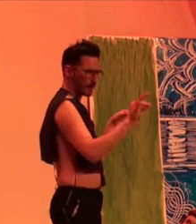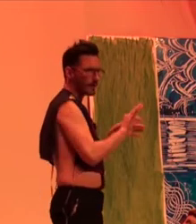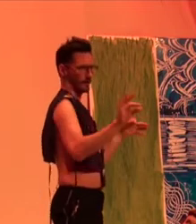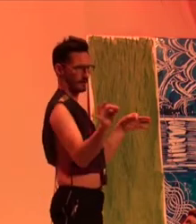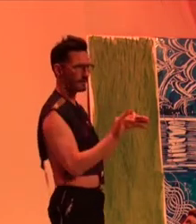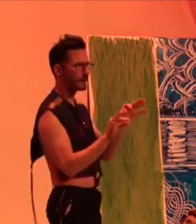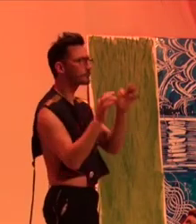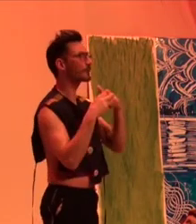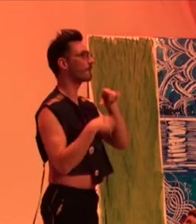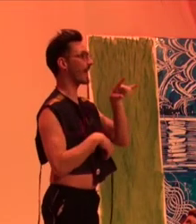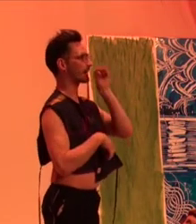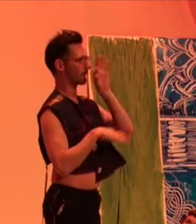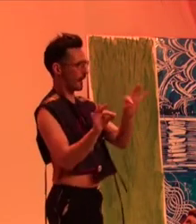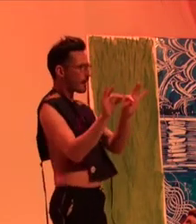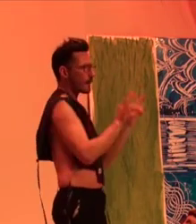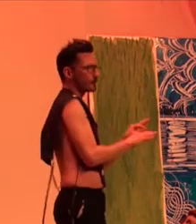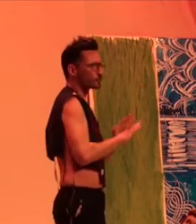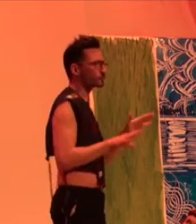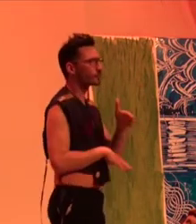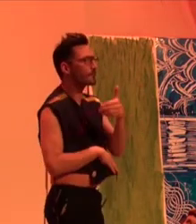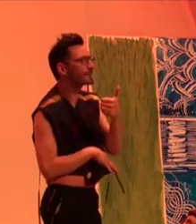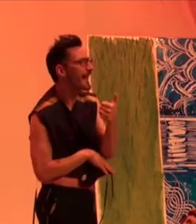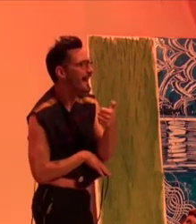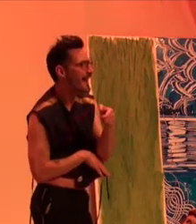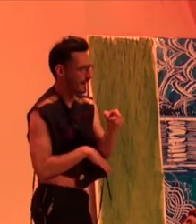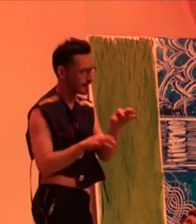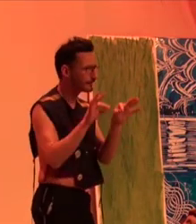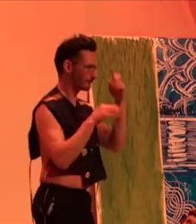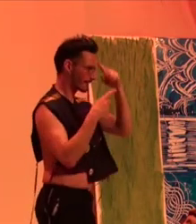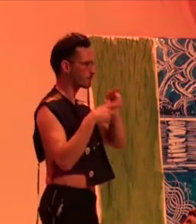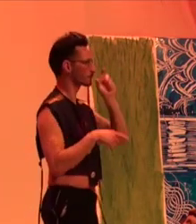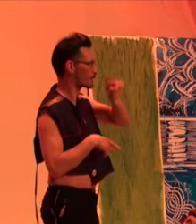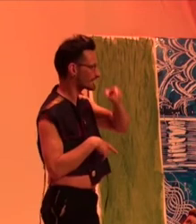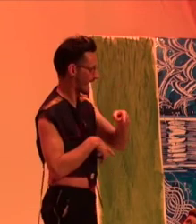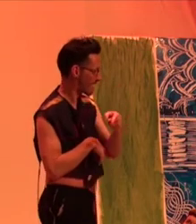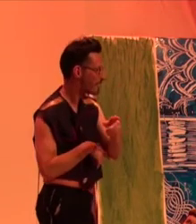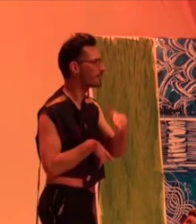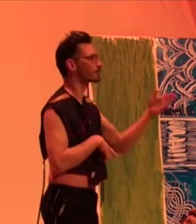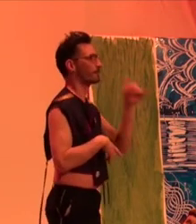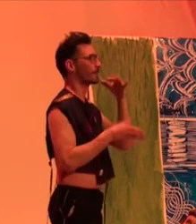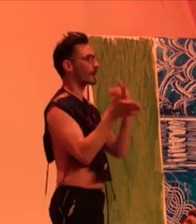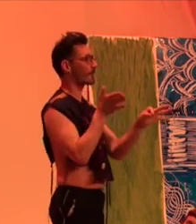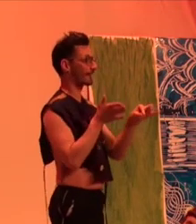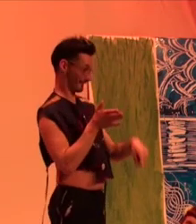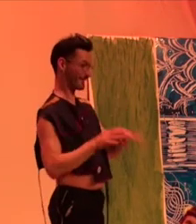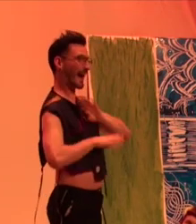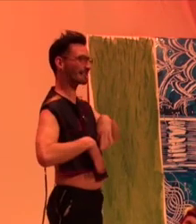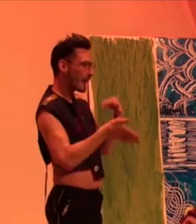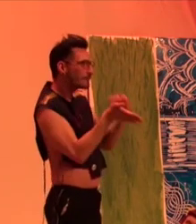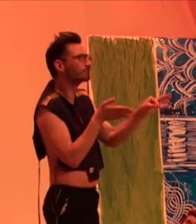Donc je prenais les éléments qui m'intéressaient dans chacun des contes, donc le vilain petit canard, le briquet donc avec la sorcière, la petite fille aux allumettes